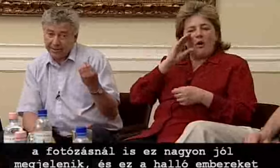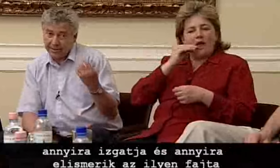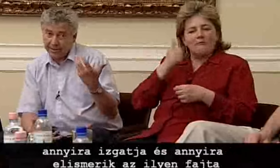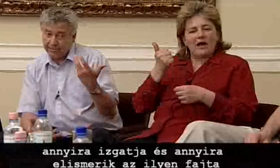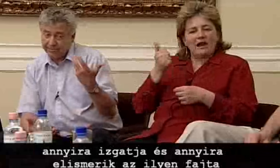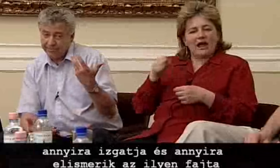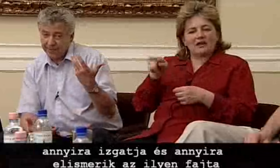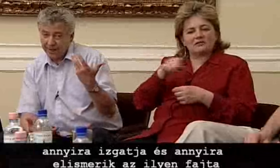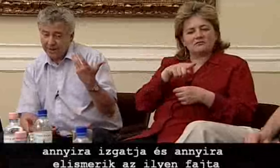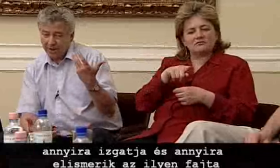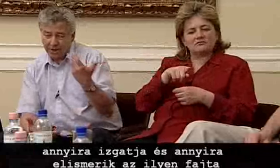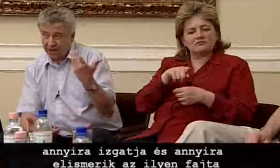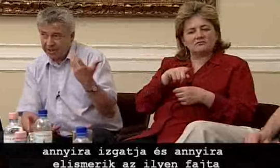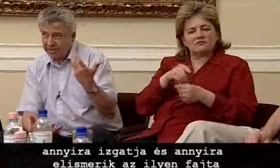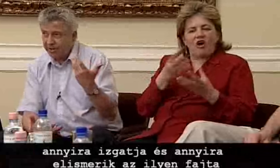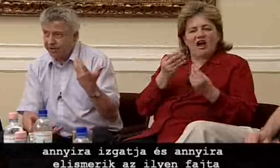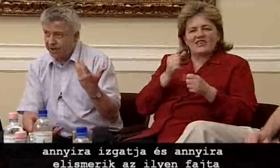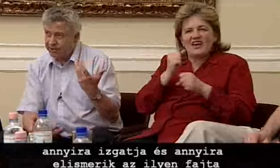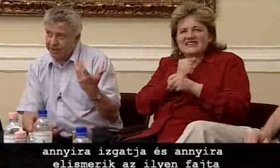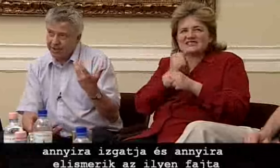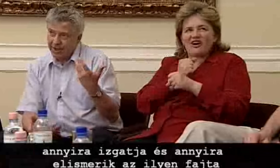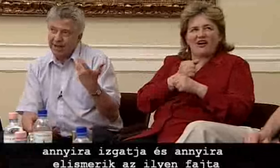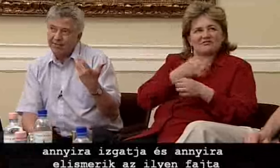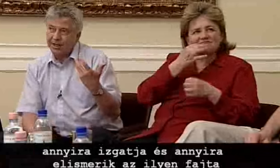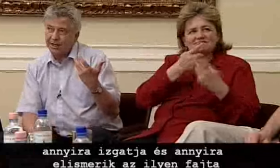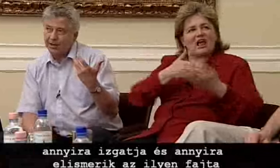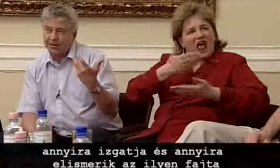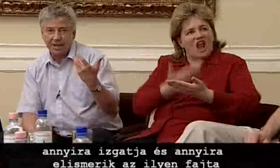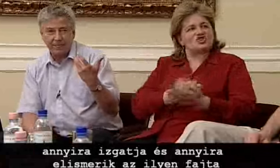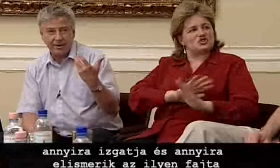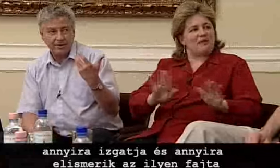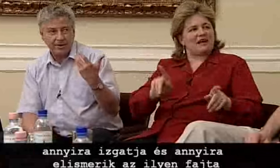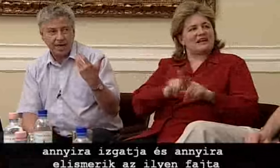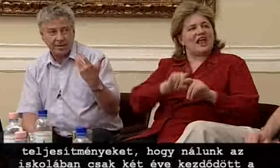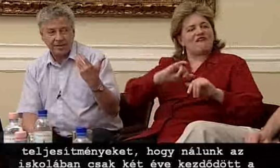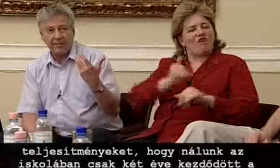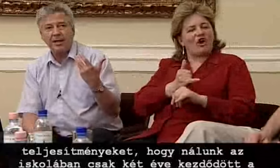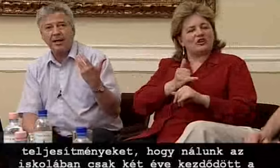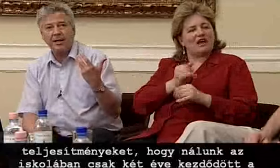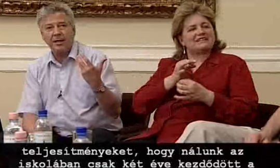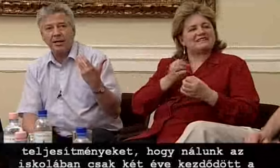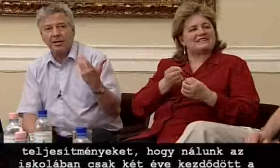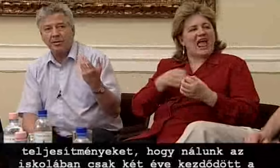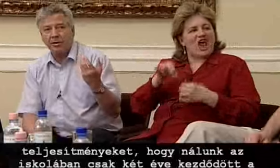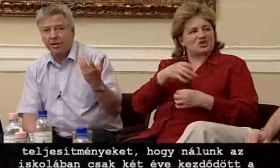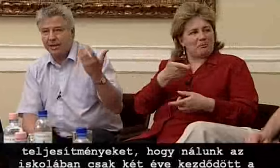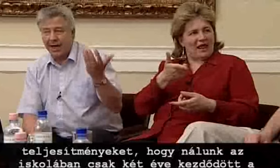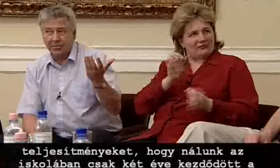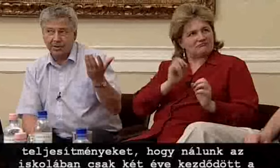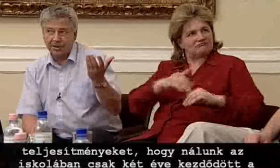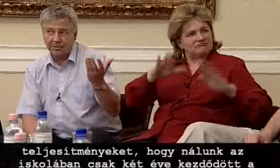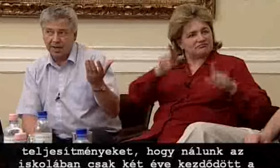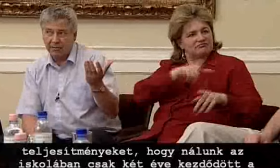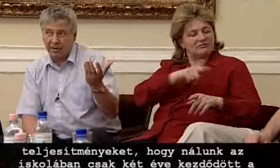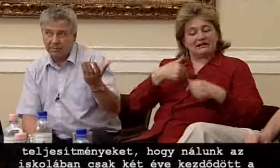embereket annyira izgatja, és annyira elismerik az ilyenfajta teljesítményeket, hogy nálunk